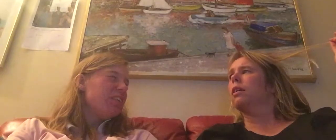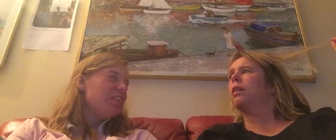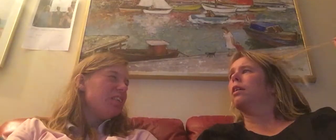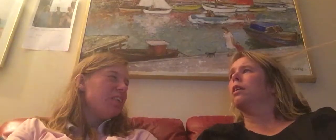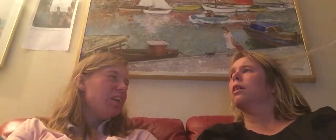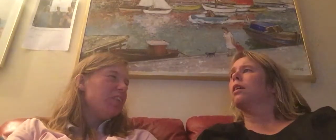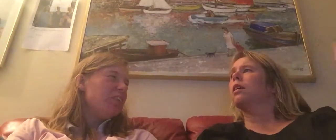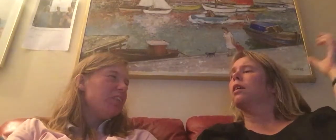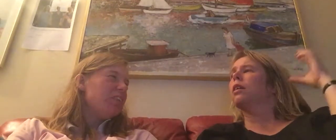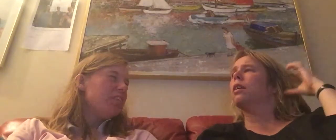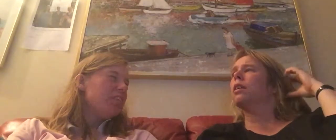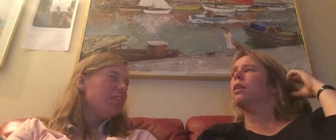Eller hon?